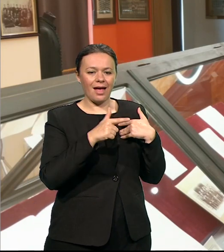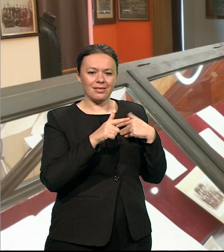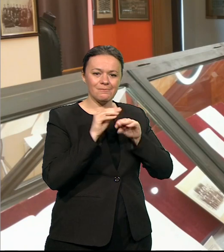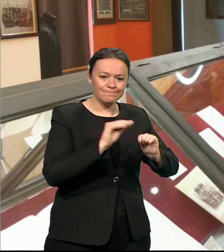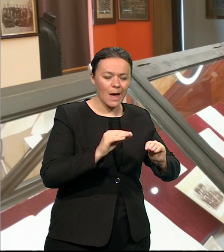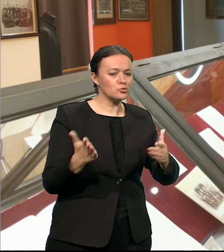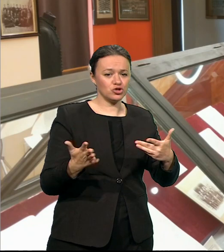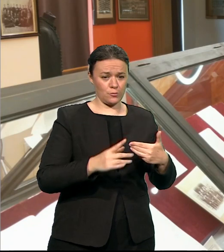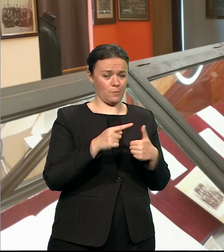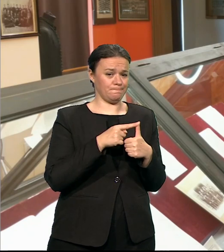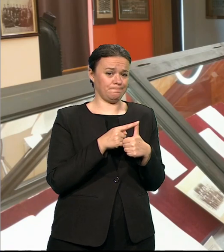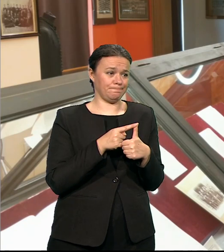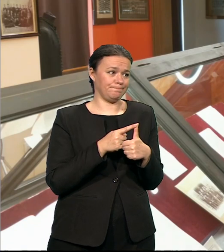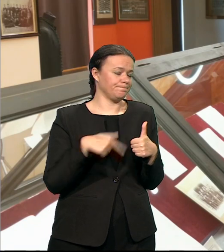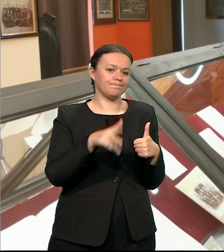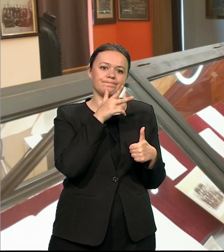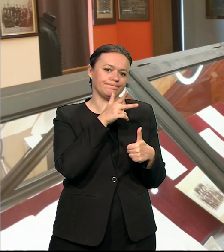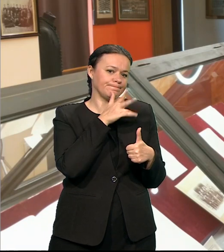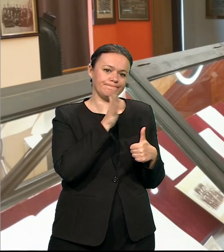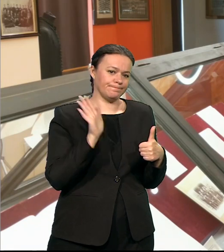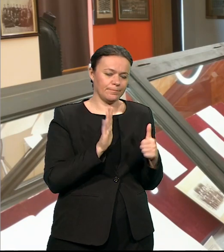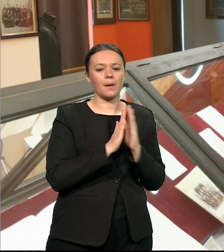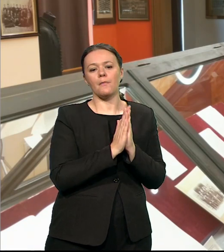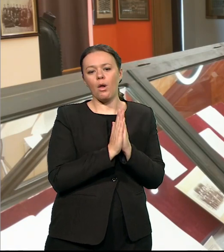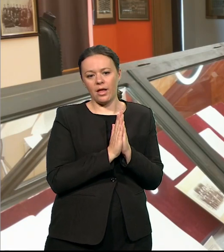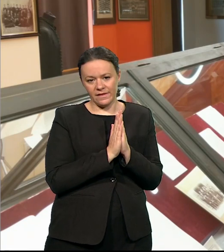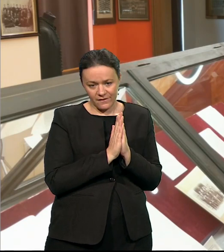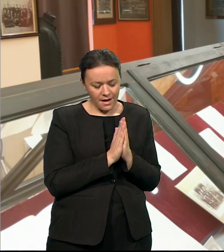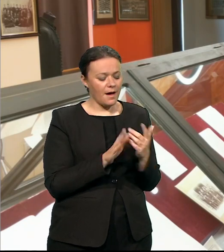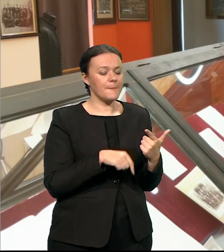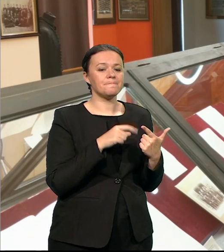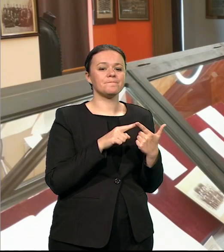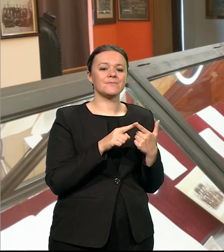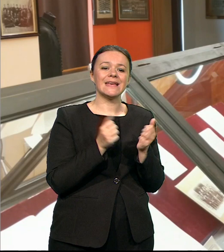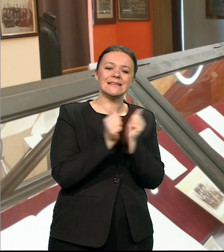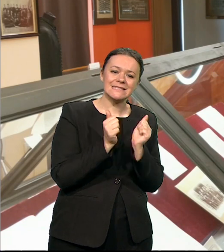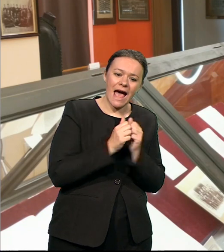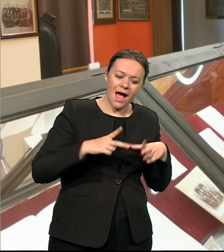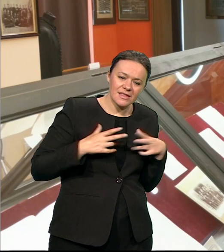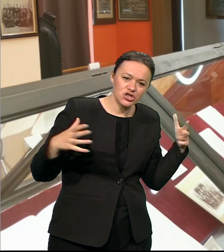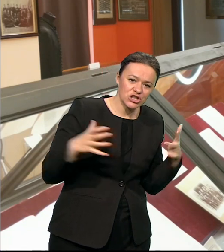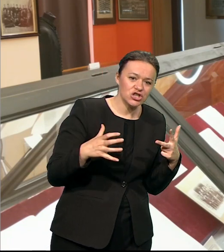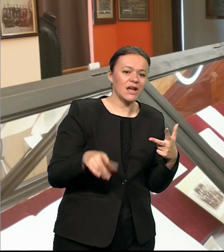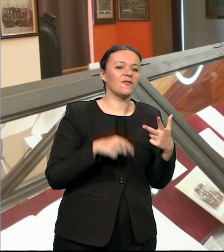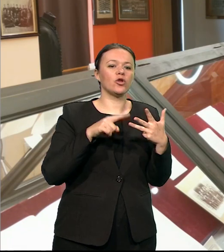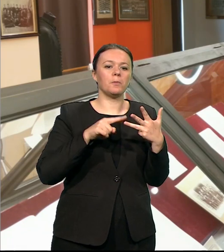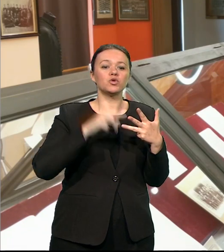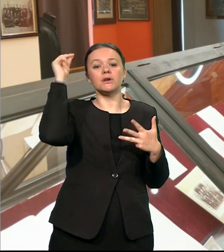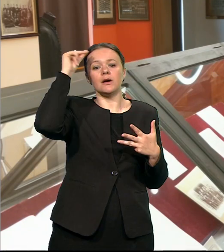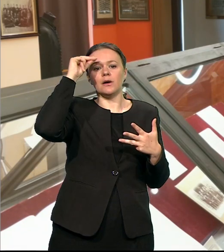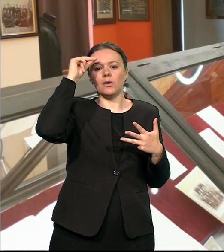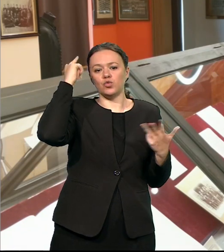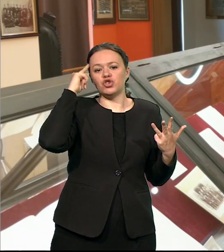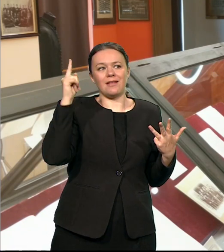su ono na čemu insistiramo, dakle, pre svega molitva, zajednički život i sticanje znanja,